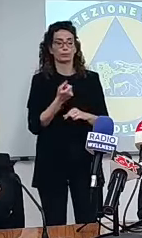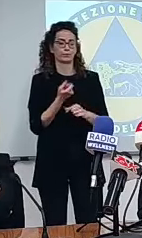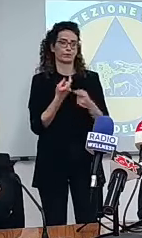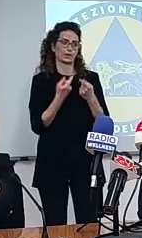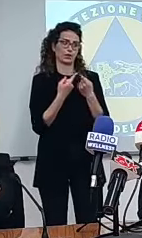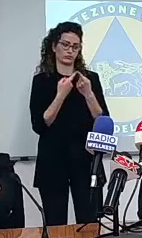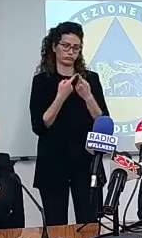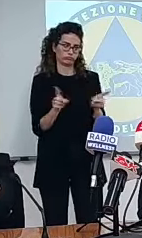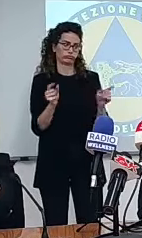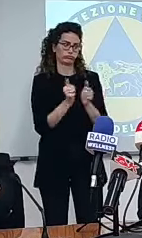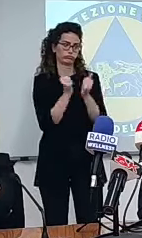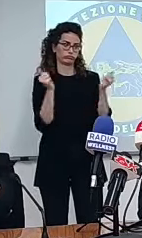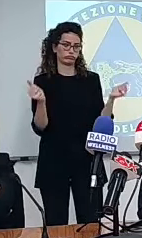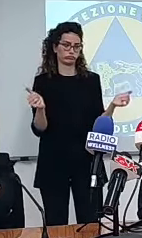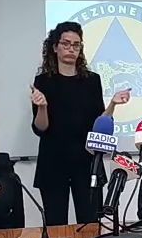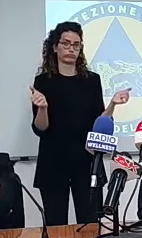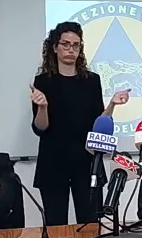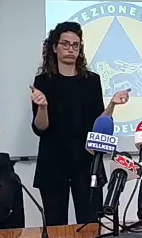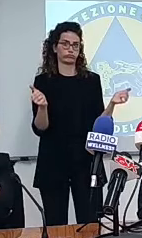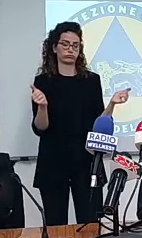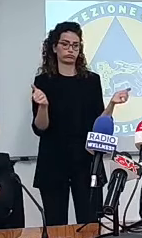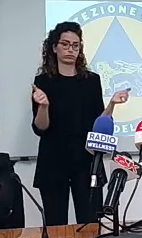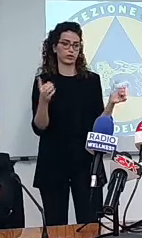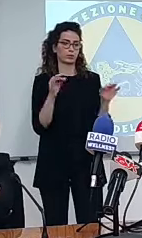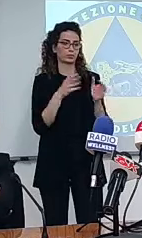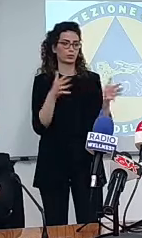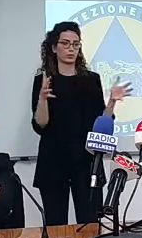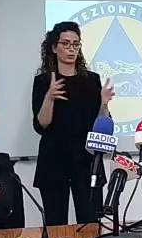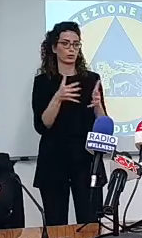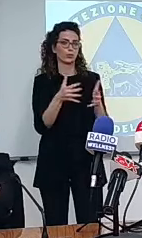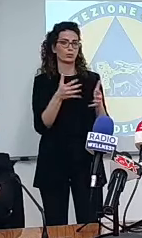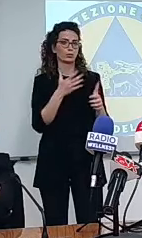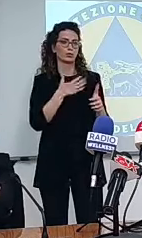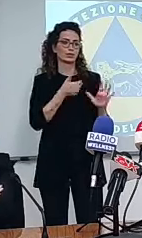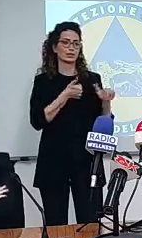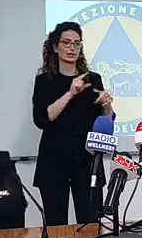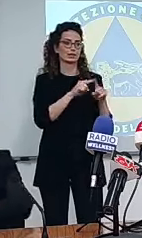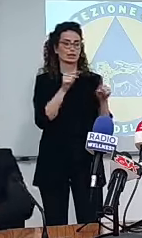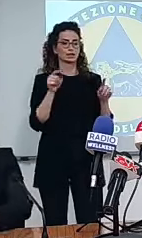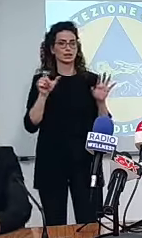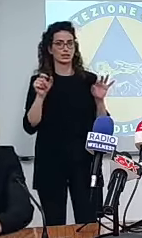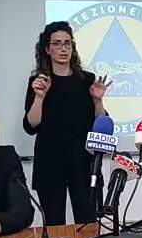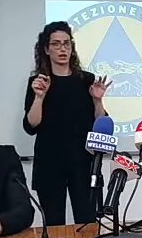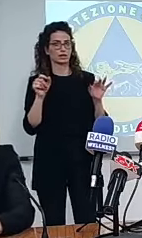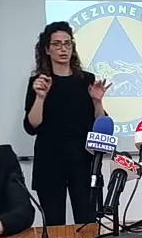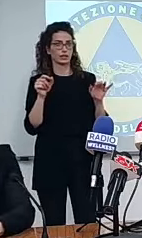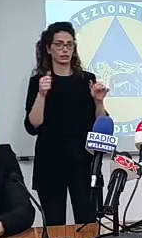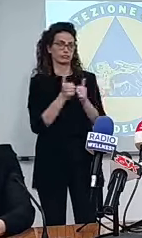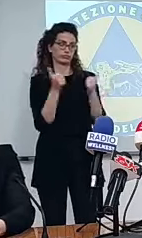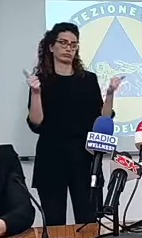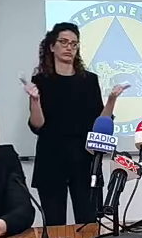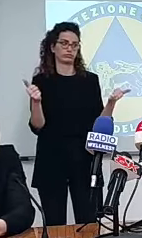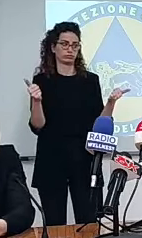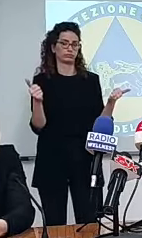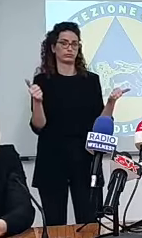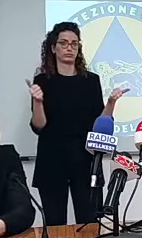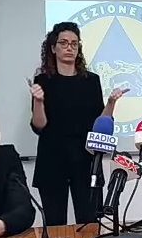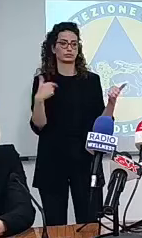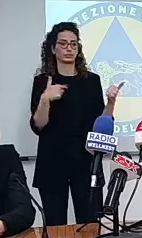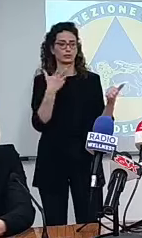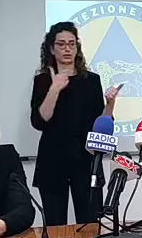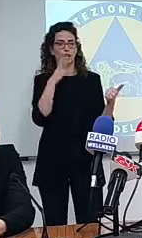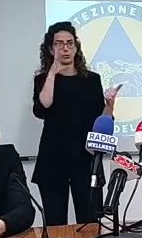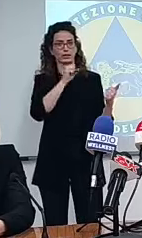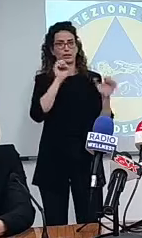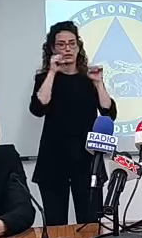diversi, c'è appunto un delta soprattutto per le categorie dei 60 e 70, è decisamente notevole, fa capire che il Veneto,